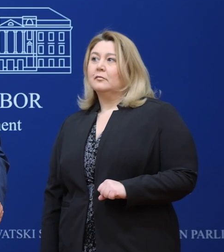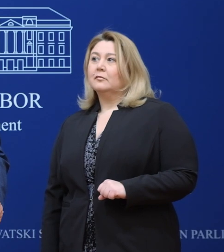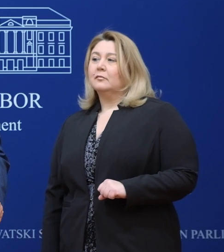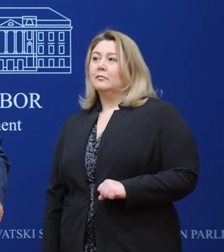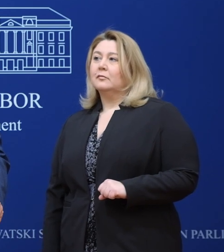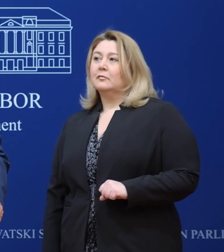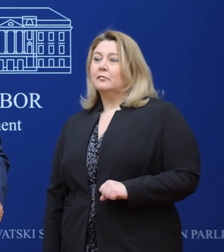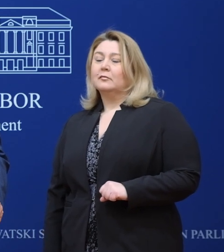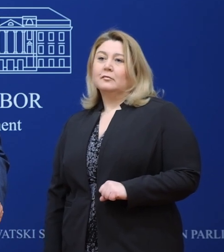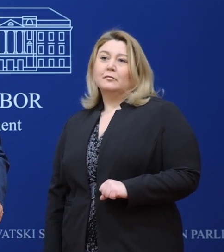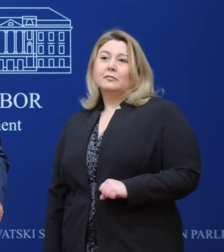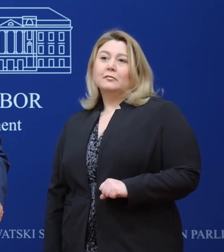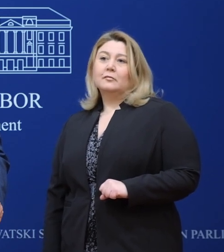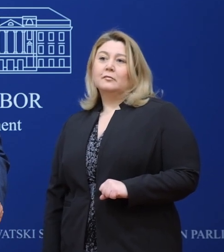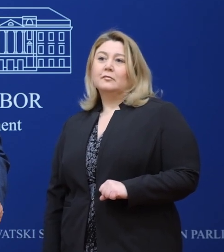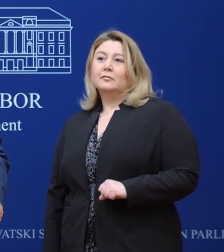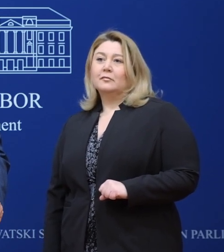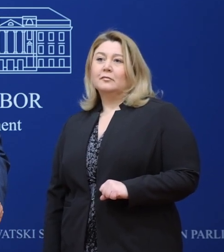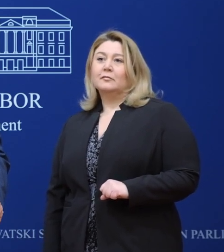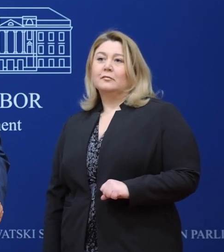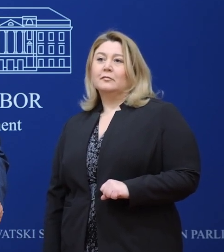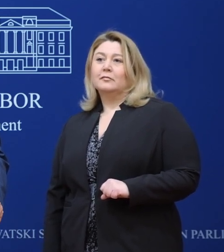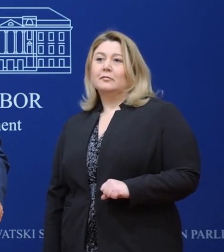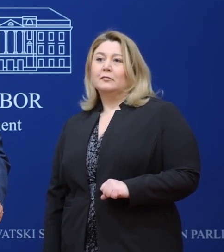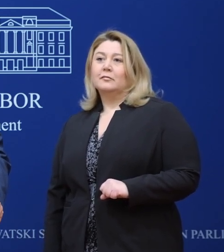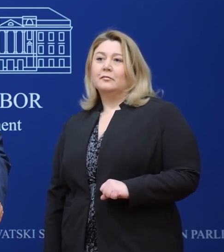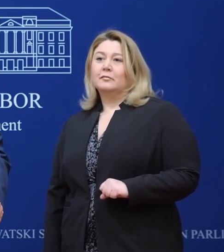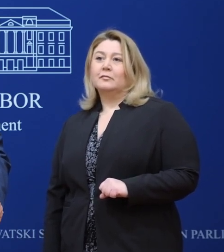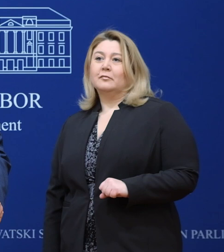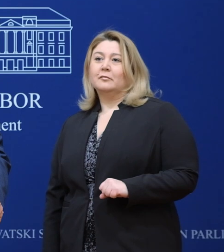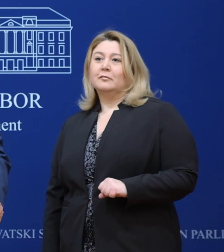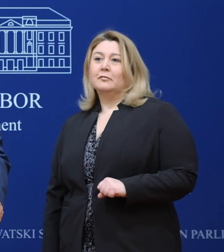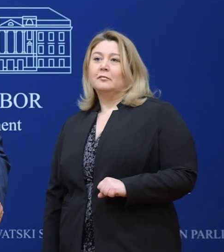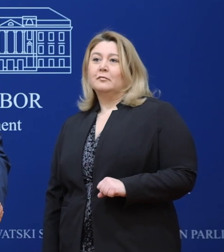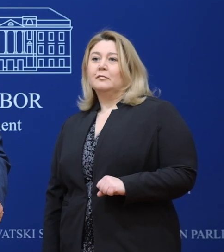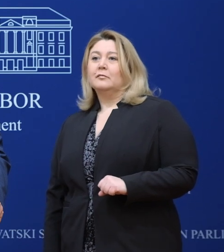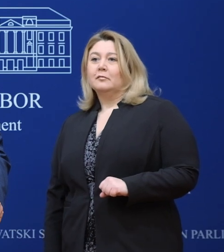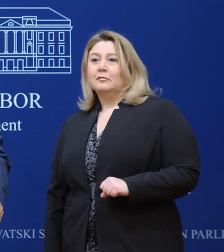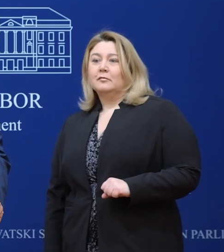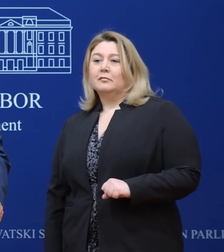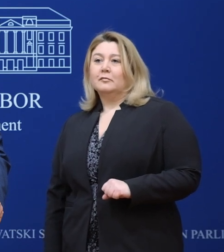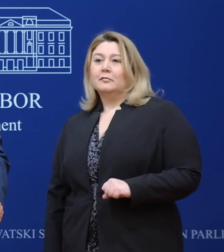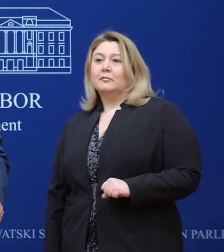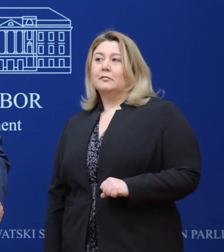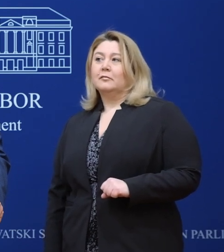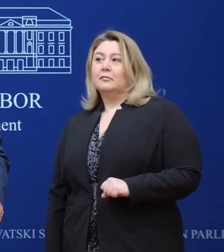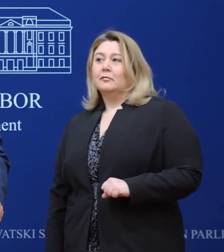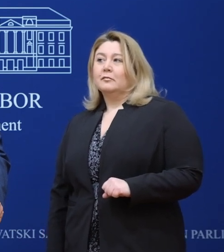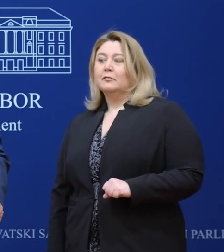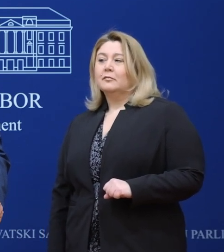mlađe koji se toga ne sjećaju. To je sasvim sigurno iznimna povijesna osoba u